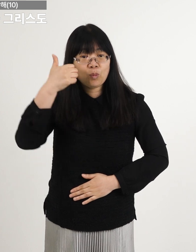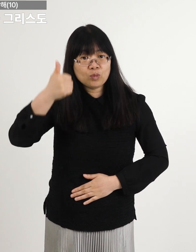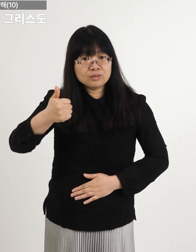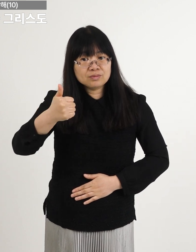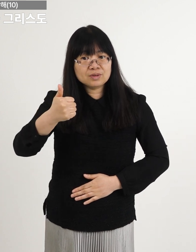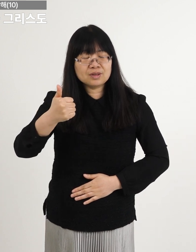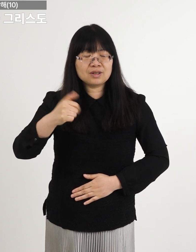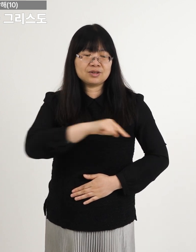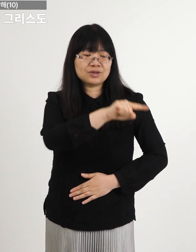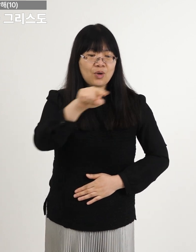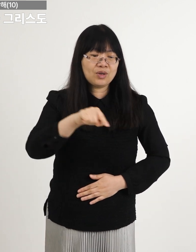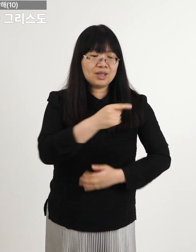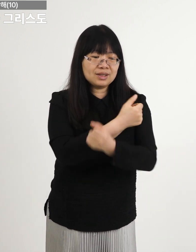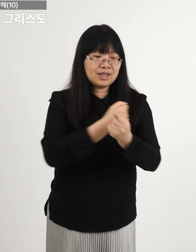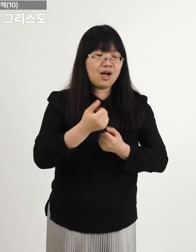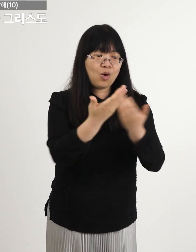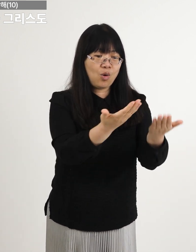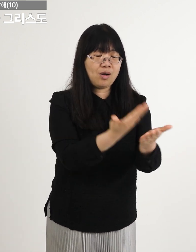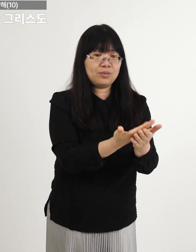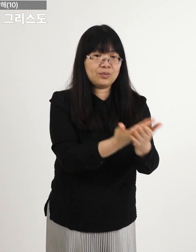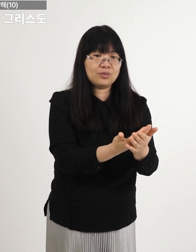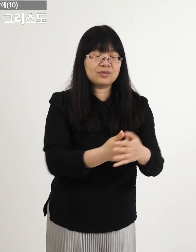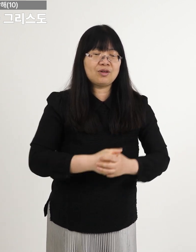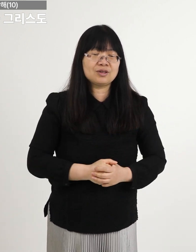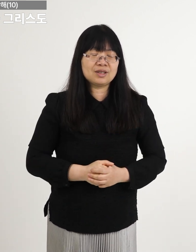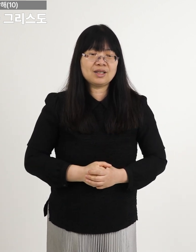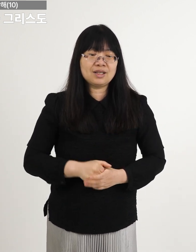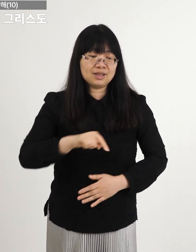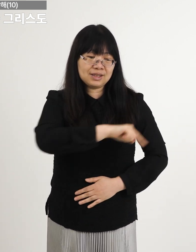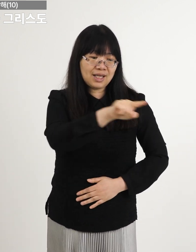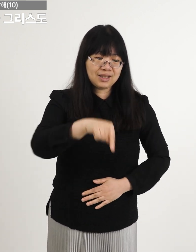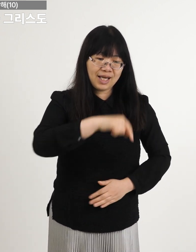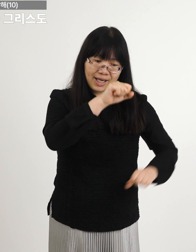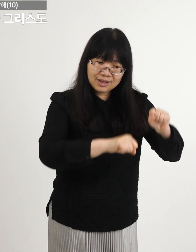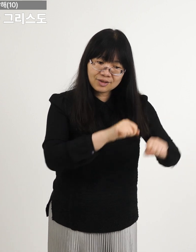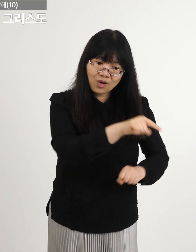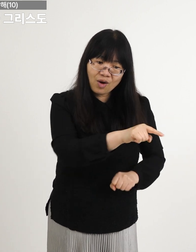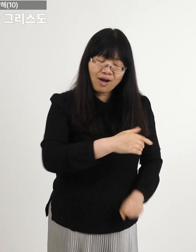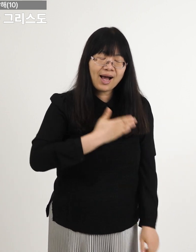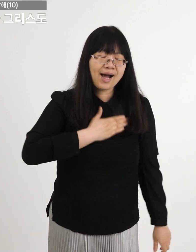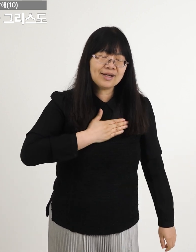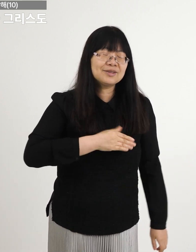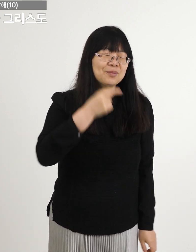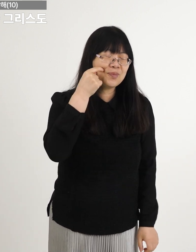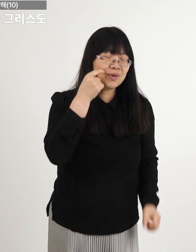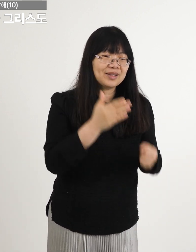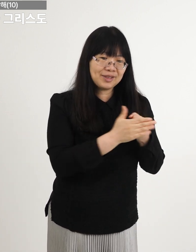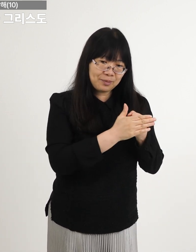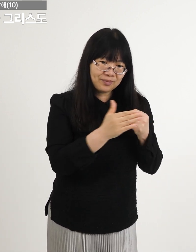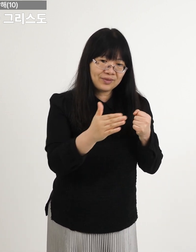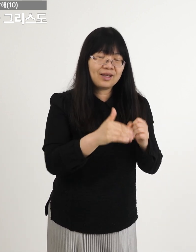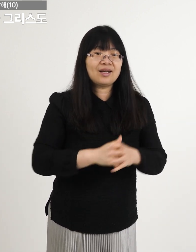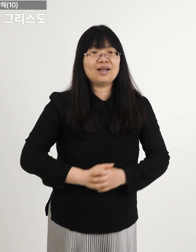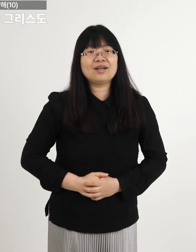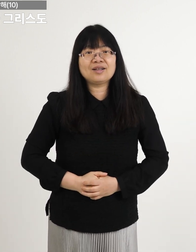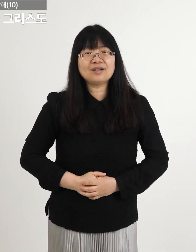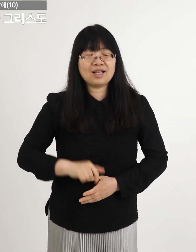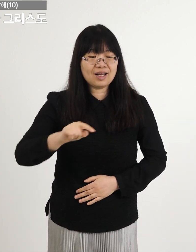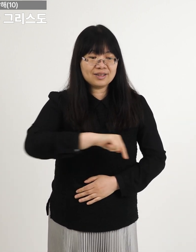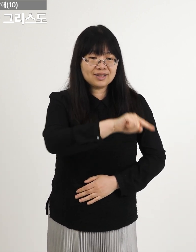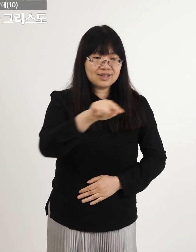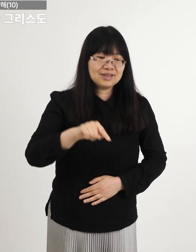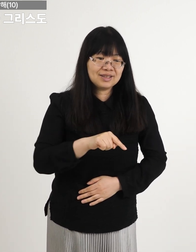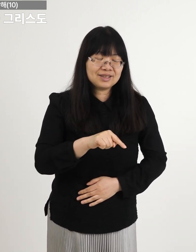아버지 저들을 사하여 주옵소서 자기들이 하는 것을 알지 못함이니이다 하시더라.